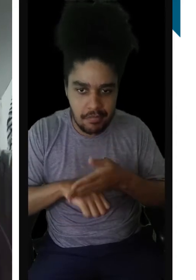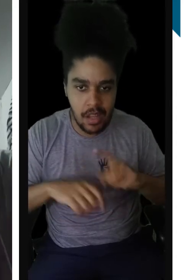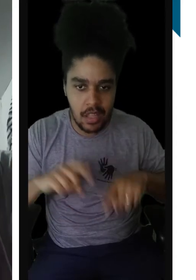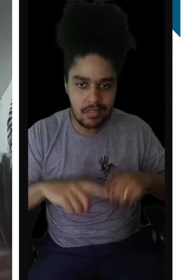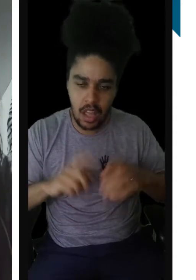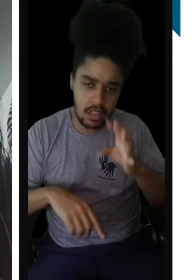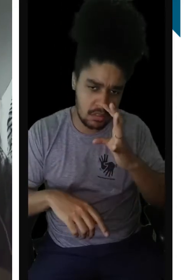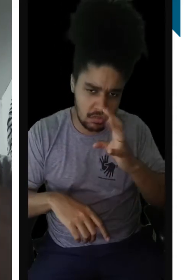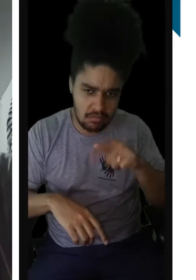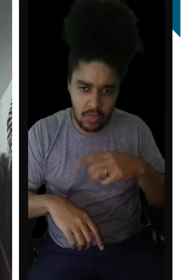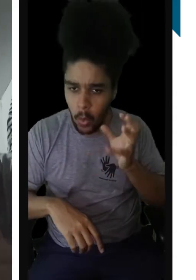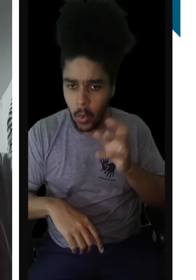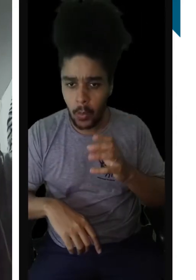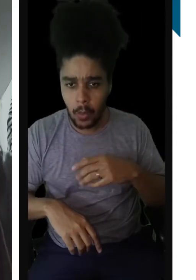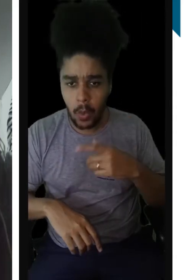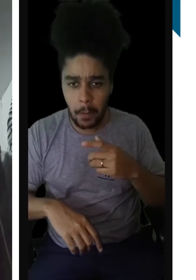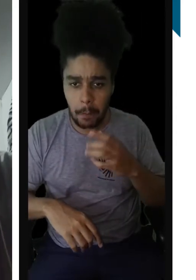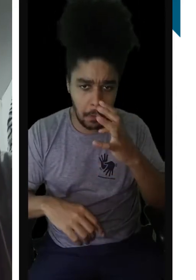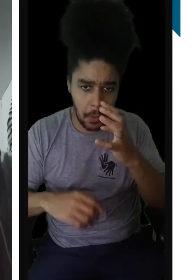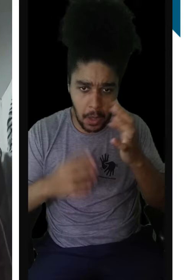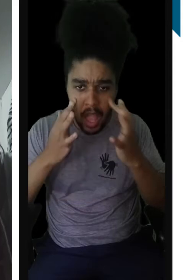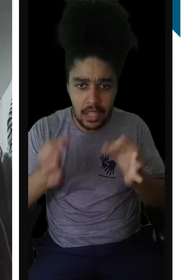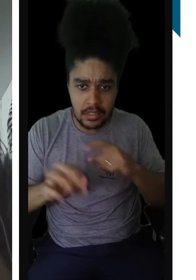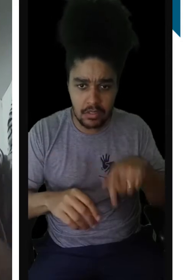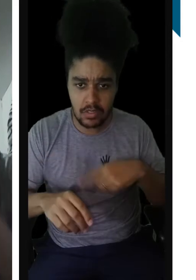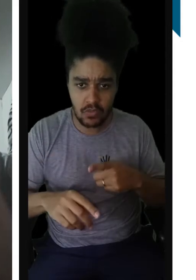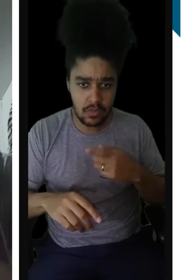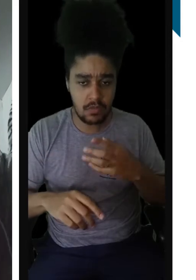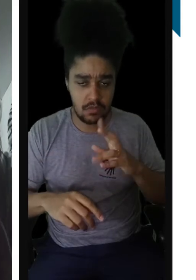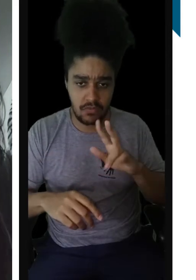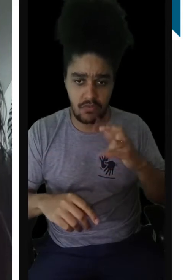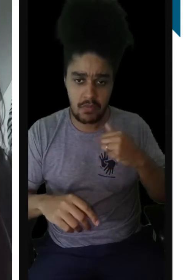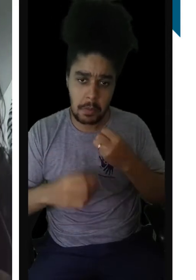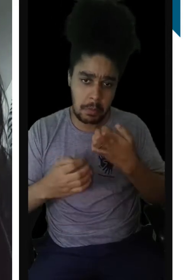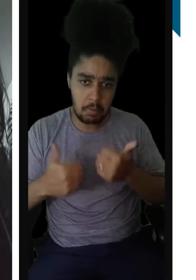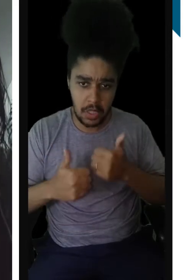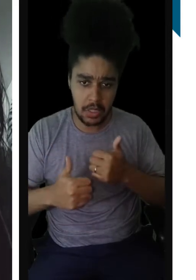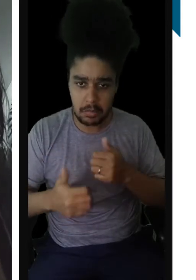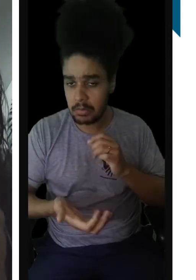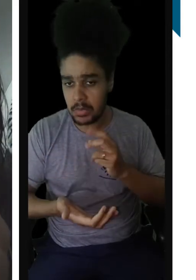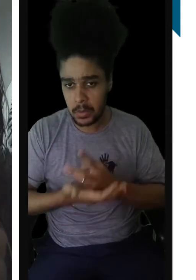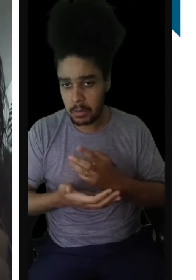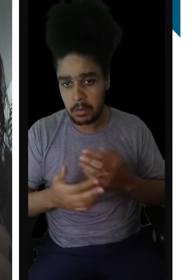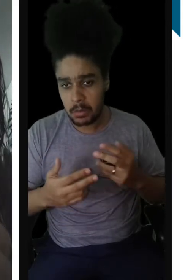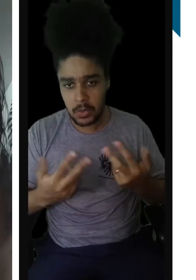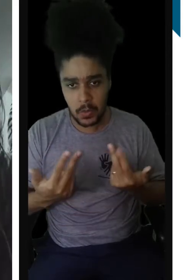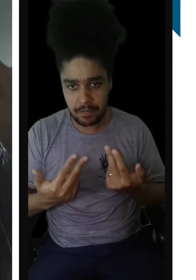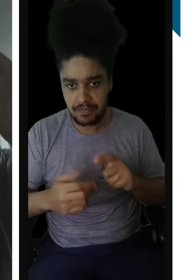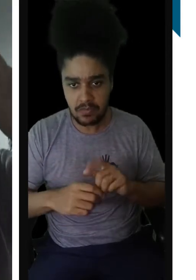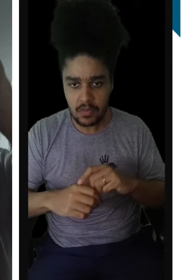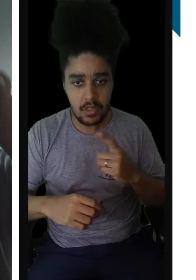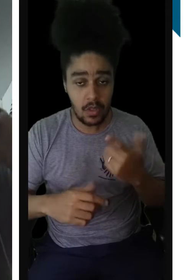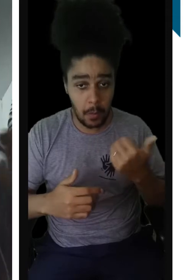material, tudo bem, assiste isso aqui, escuta isso aqui, que você vai se dá bem da mesma forma. O primeiro problema